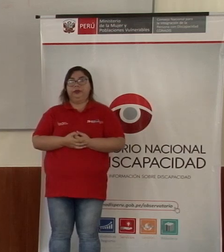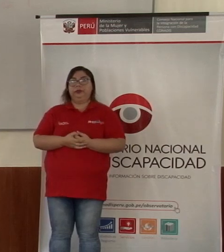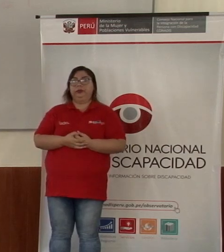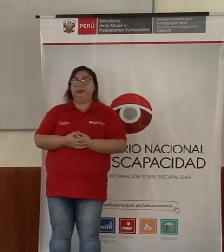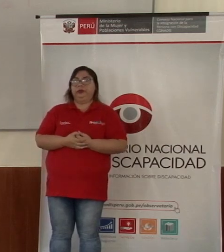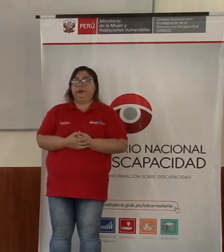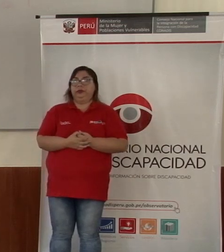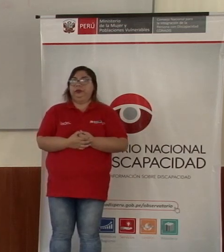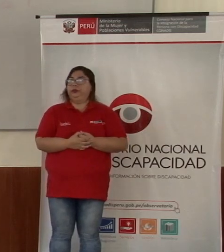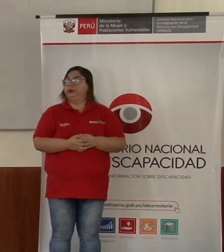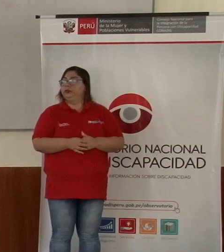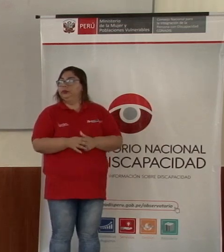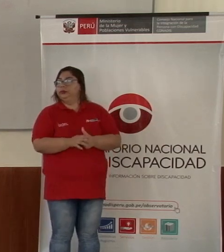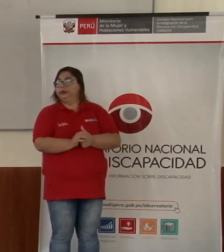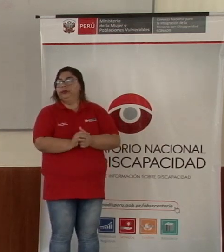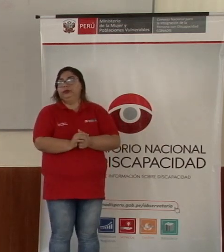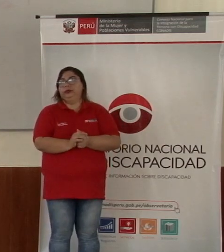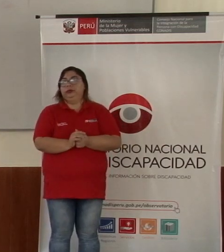¿Ya?